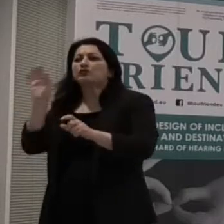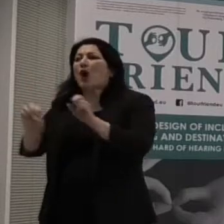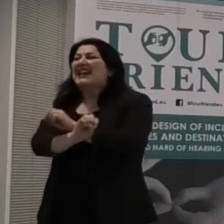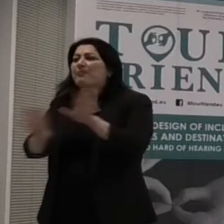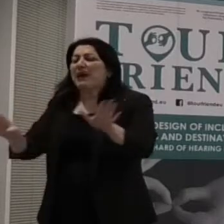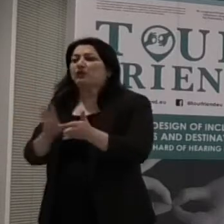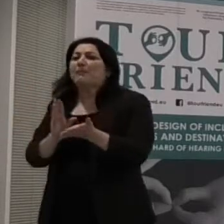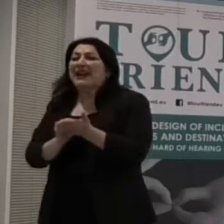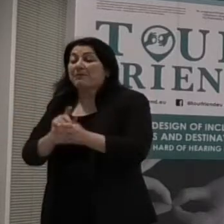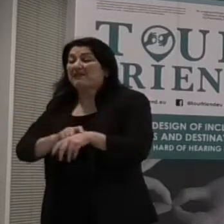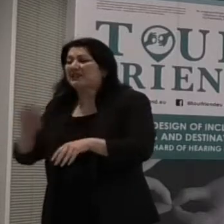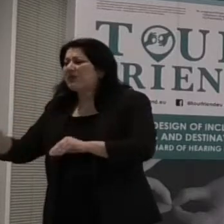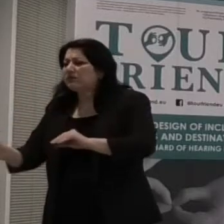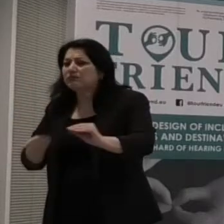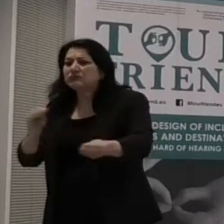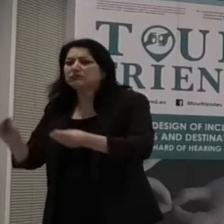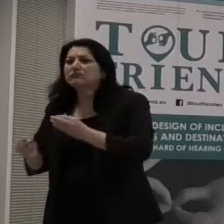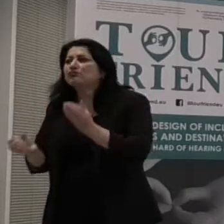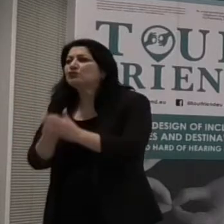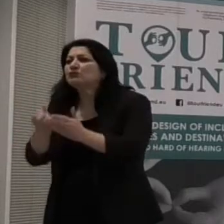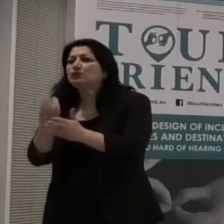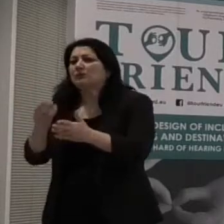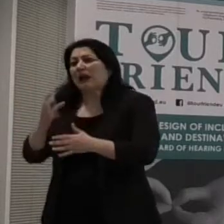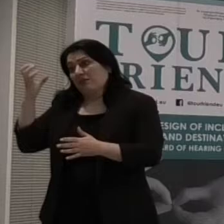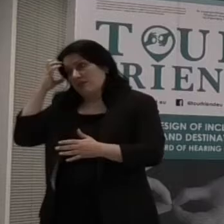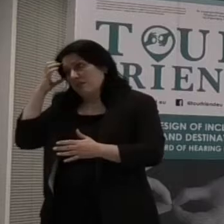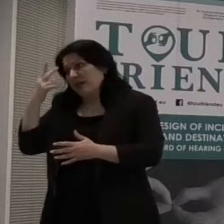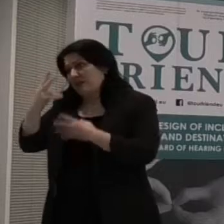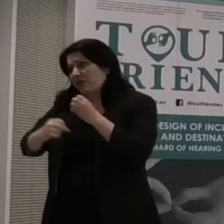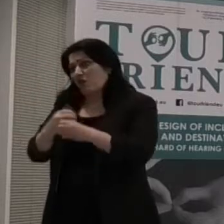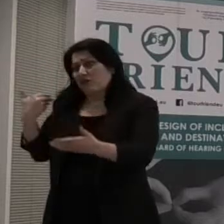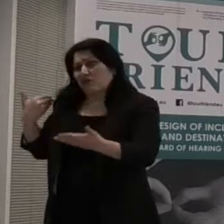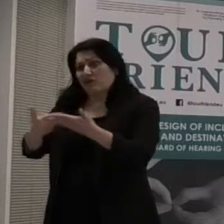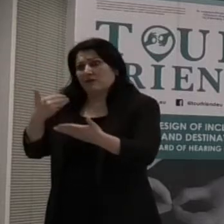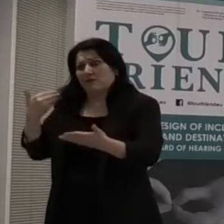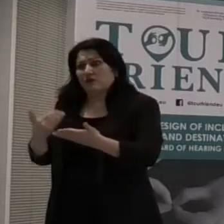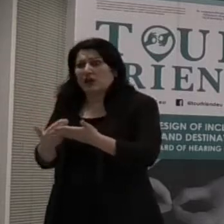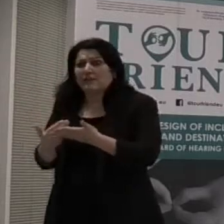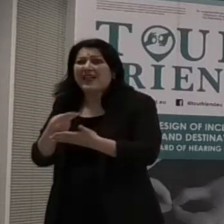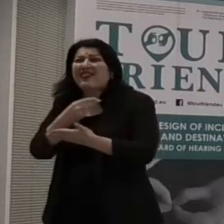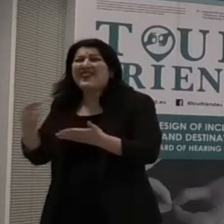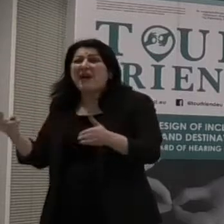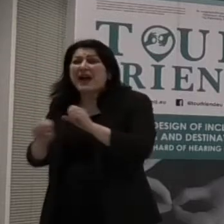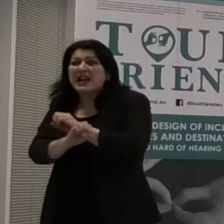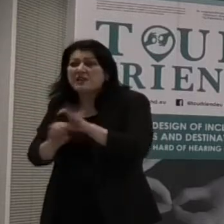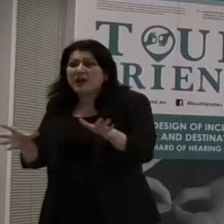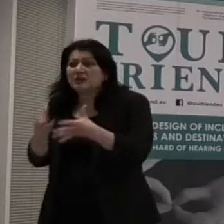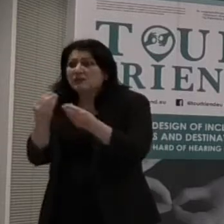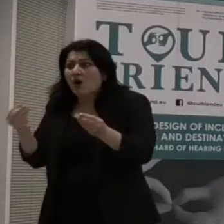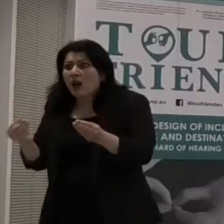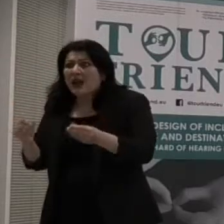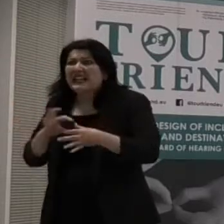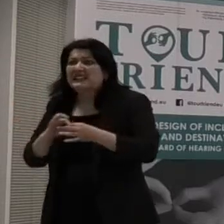ενημερώσεις καινούργιες. Θυμάστε, νομίζω, ότι στα δύο αυτά χρόνια οι ενημερώσεις ήταν πολλές και